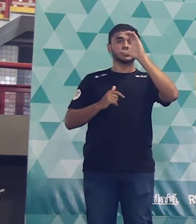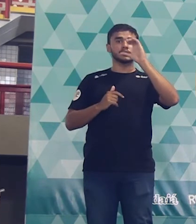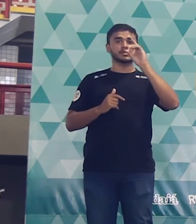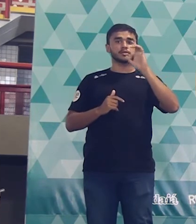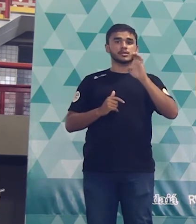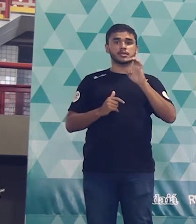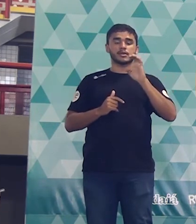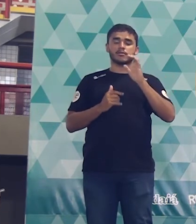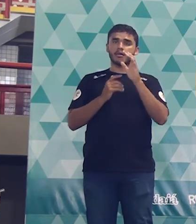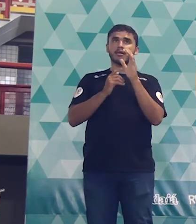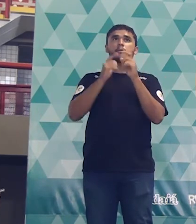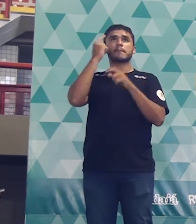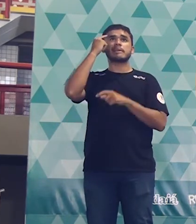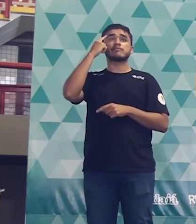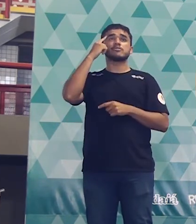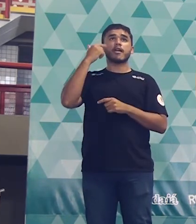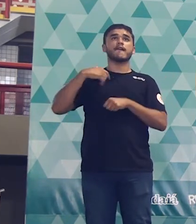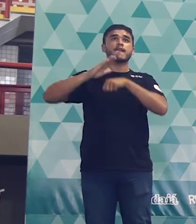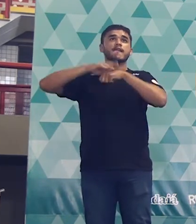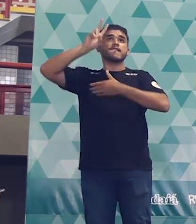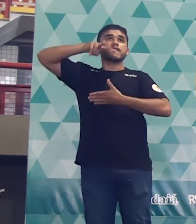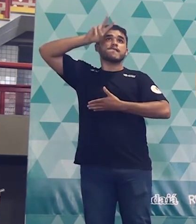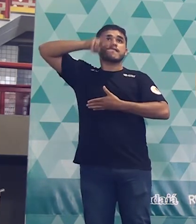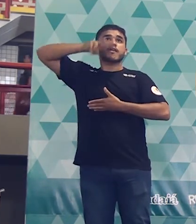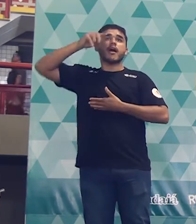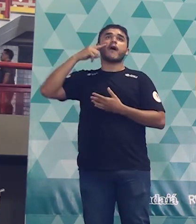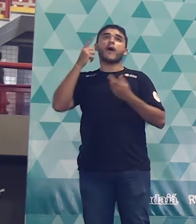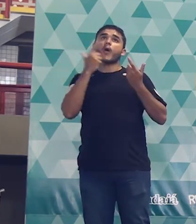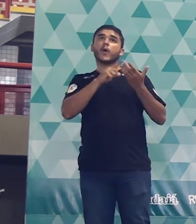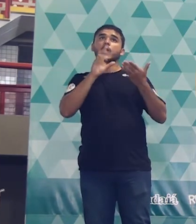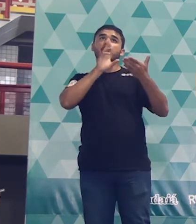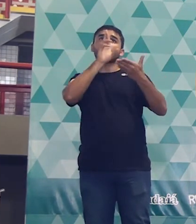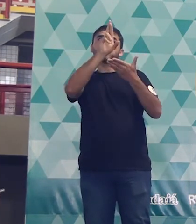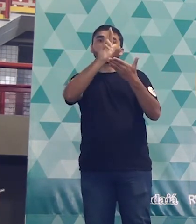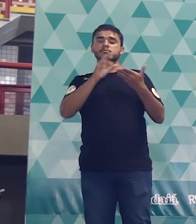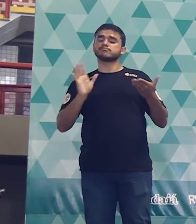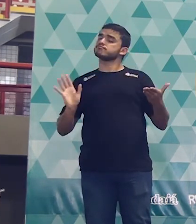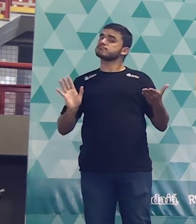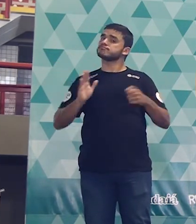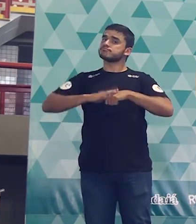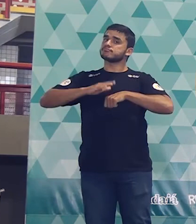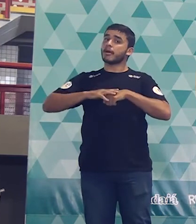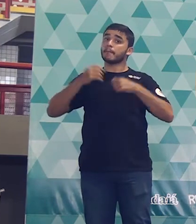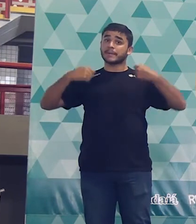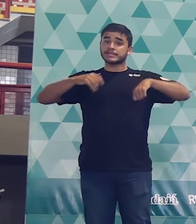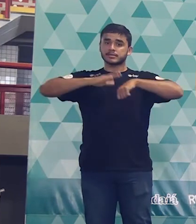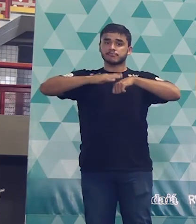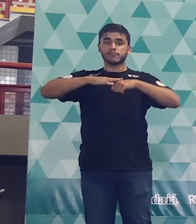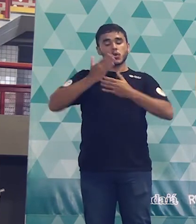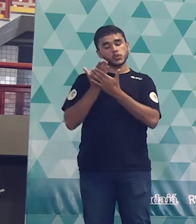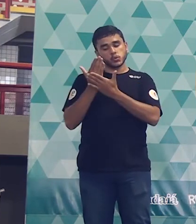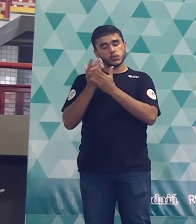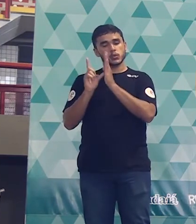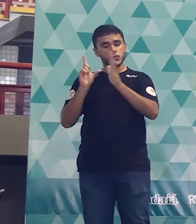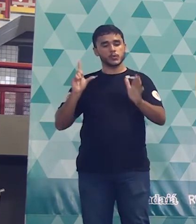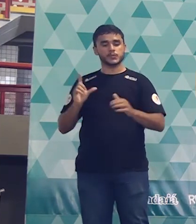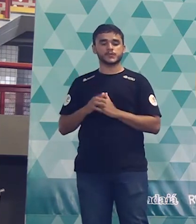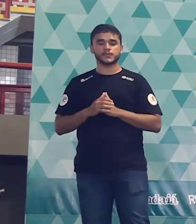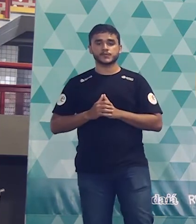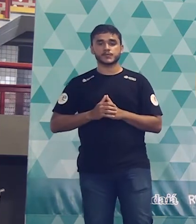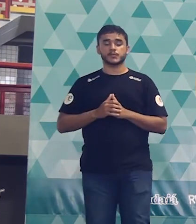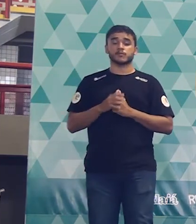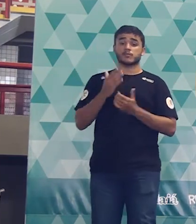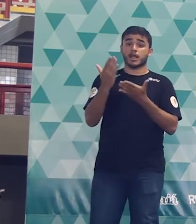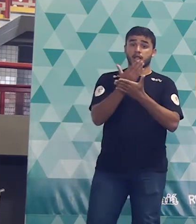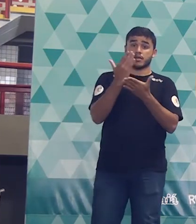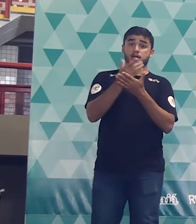é ajudar você a entender essa questão dos procedimentos de leitura. E na apostila de vocês, a partir da página 20,